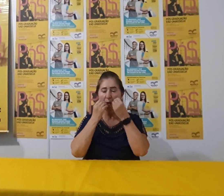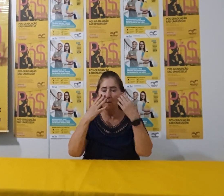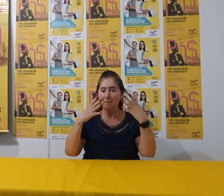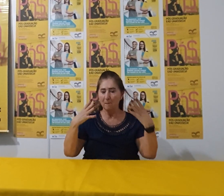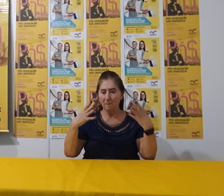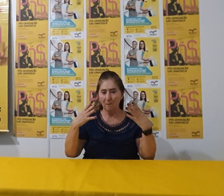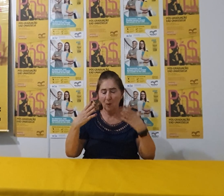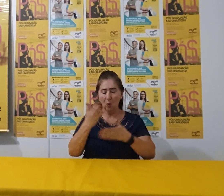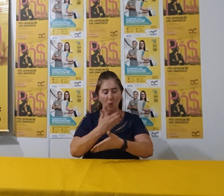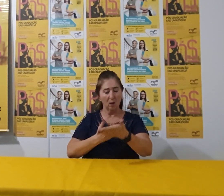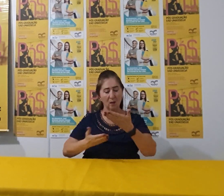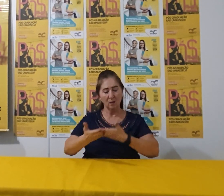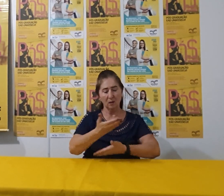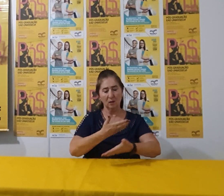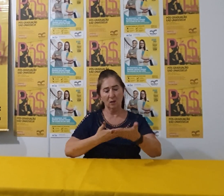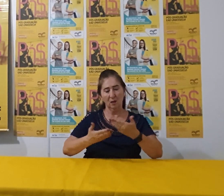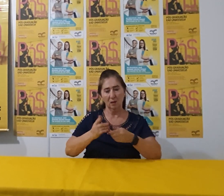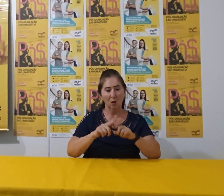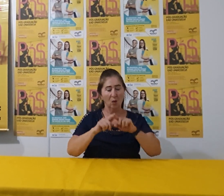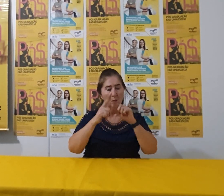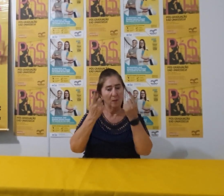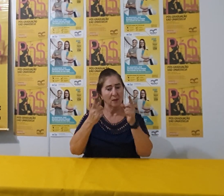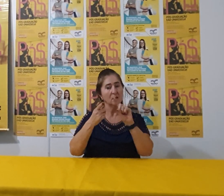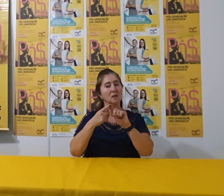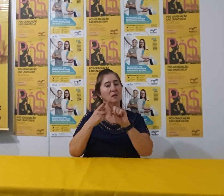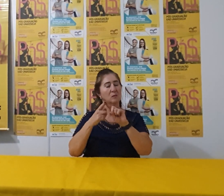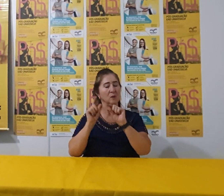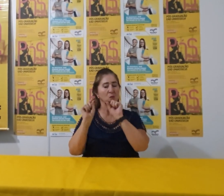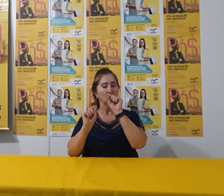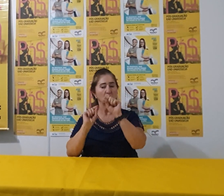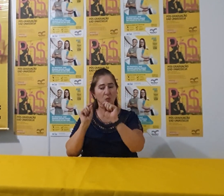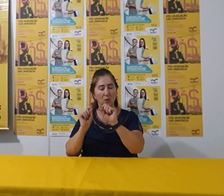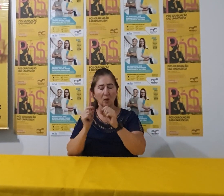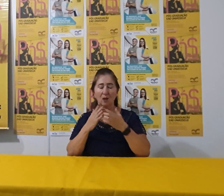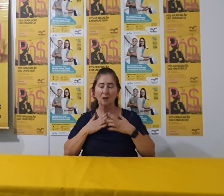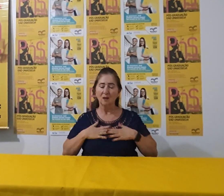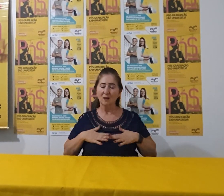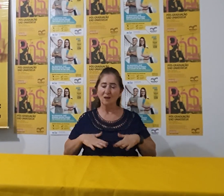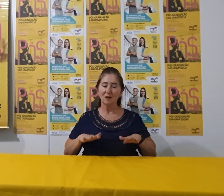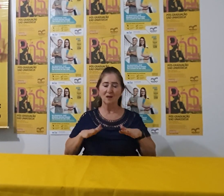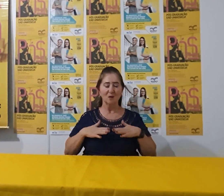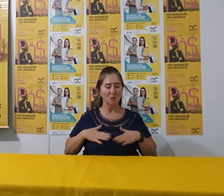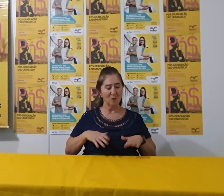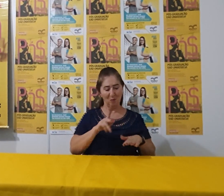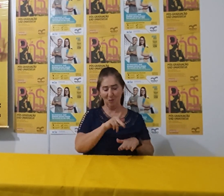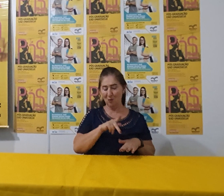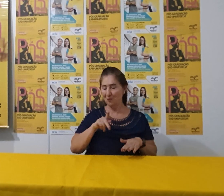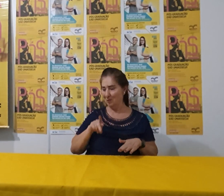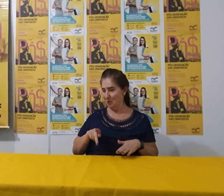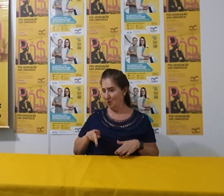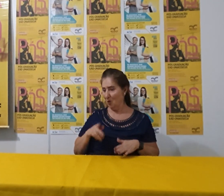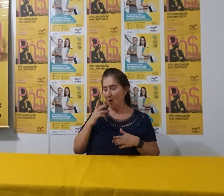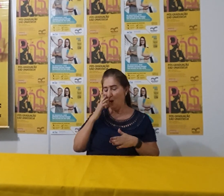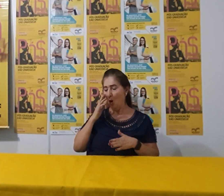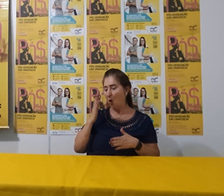ou professores, mas também a tranquilidade do professor regente em ministrar sua